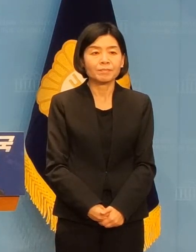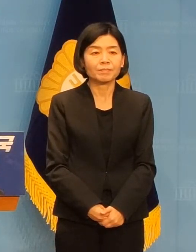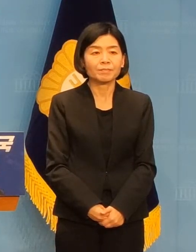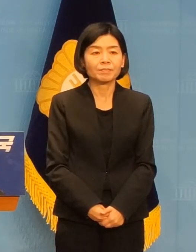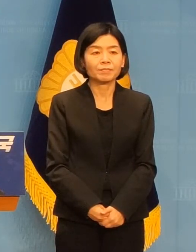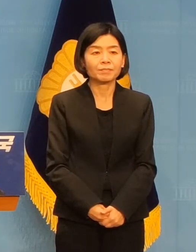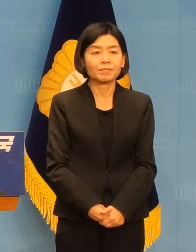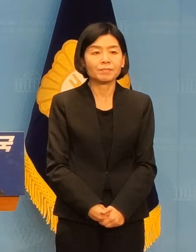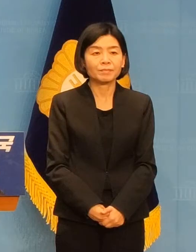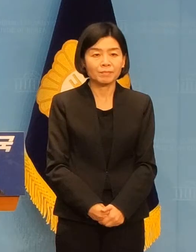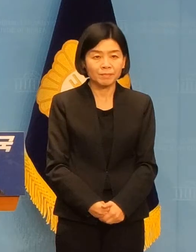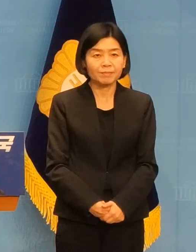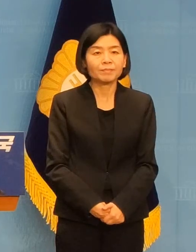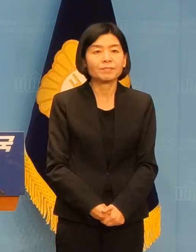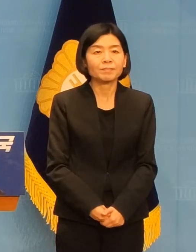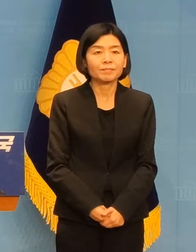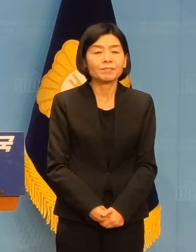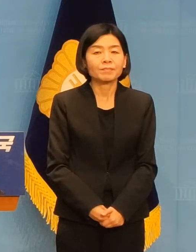예, 다시 하겠습니다.